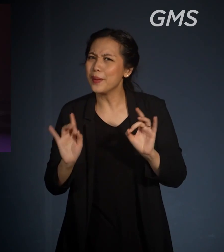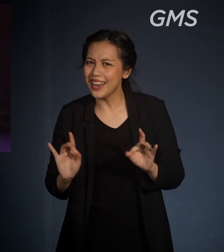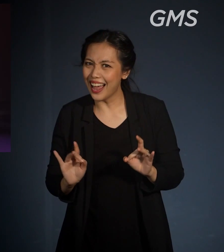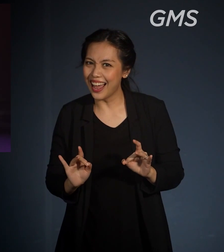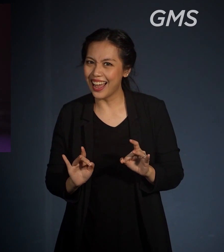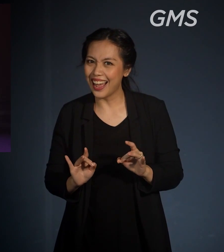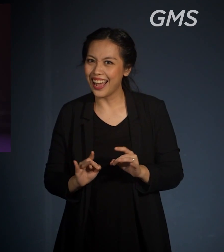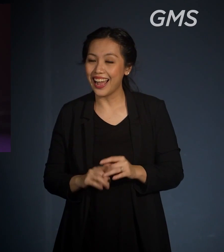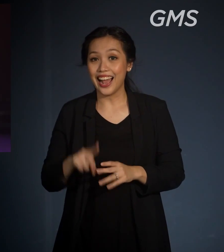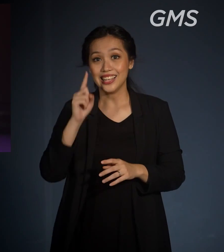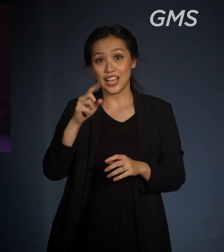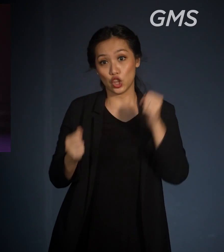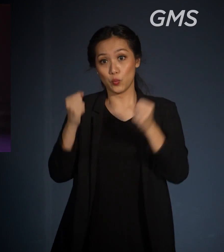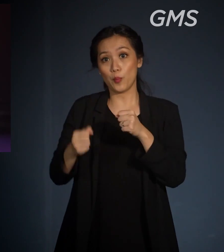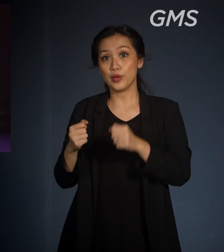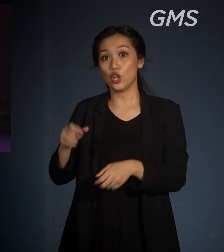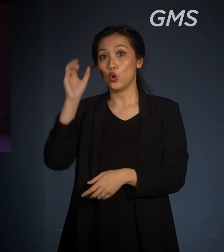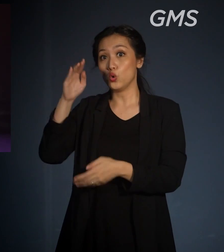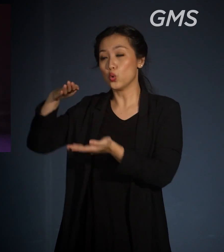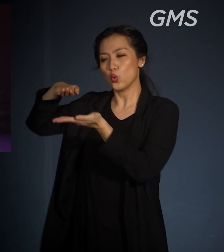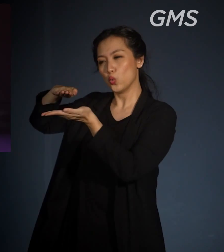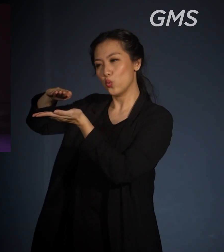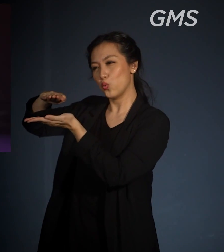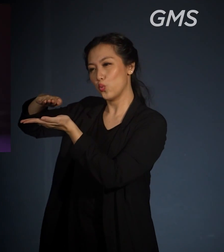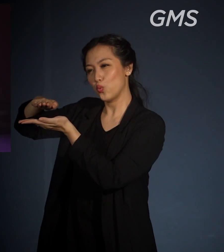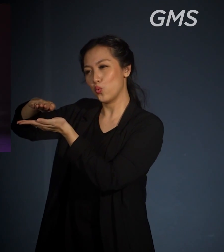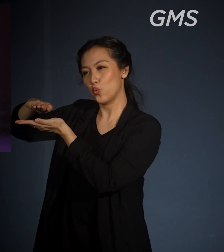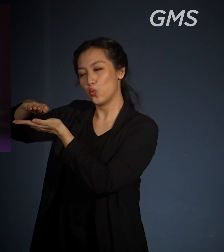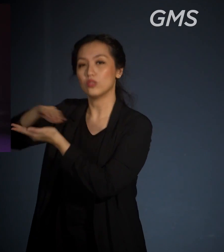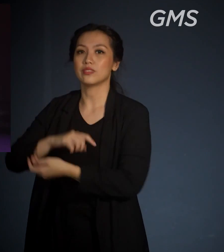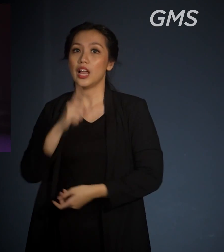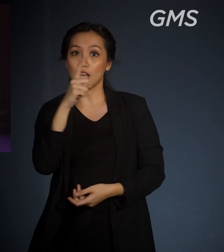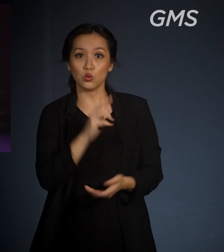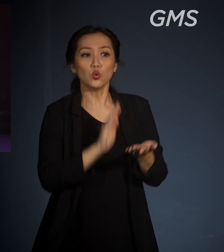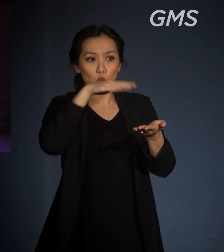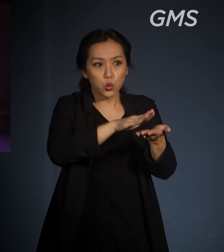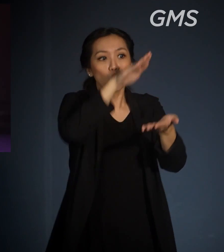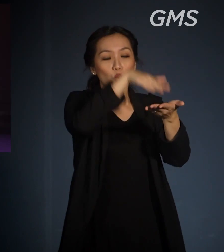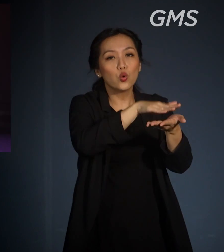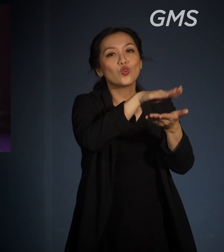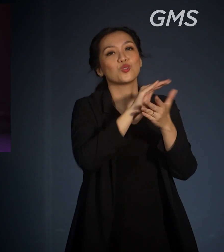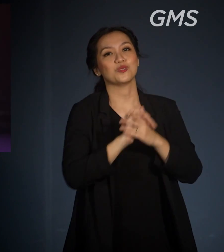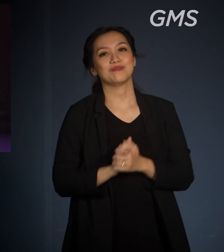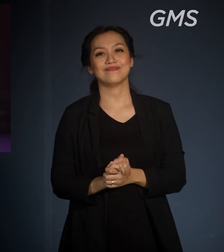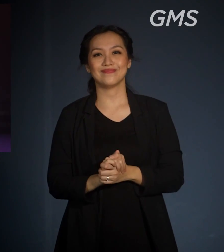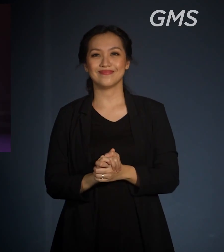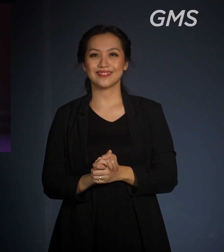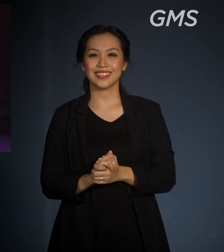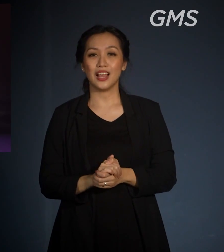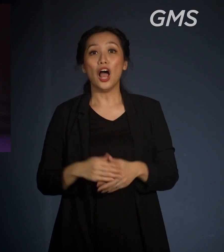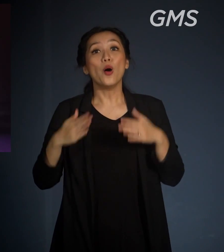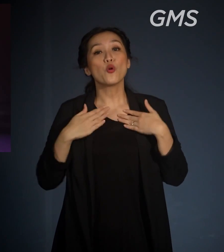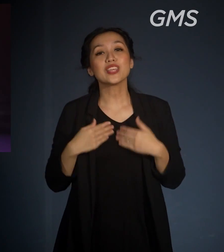kelemahan. Pabrik itu gak pernah menciptakan mobil dengan kelemahan, enggak. Tapi menciptakan, membangun mobil itu dengan